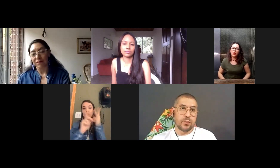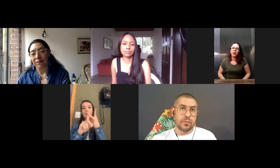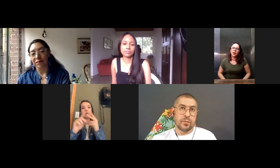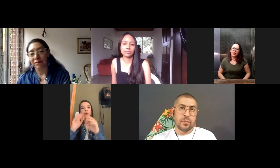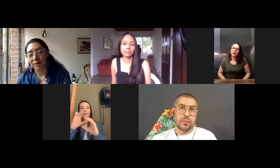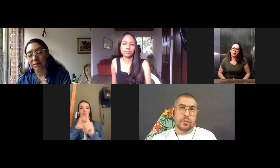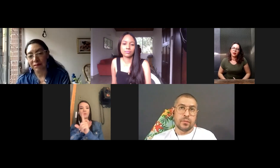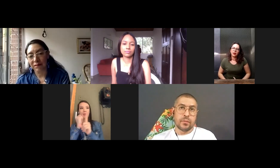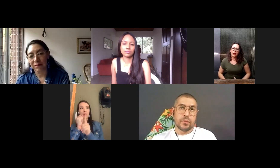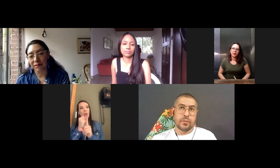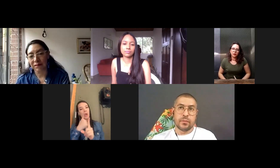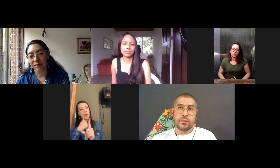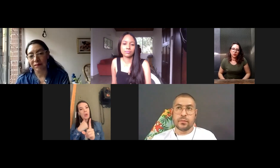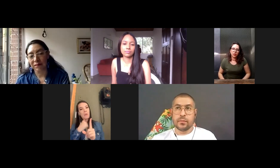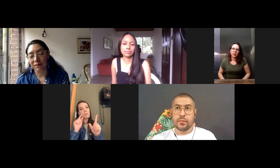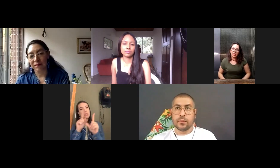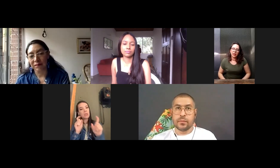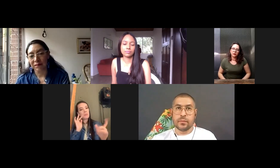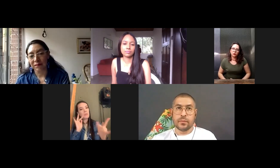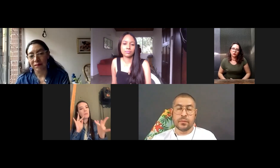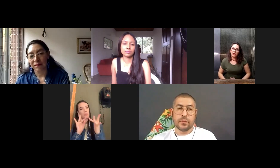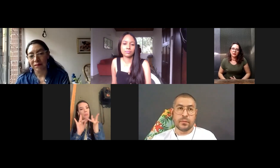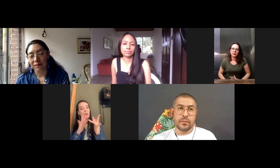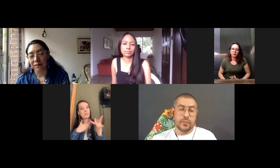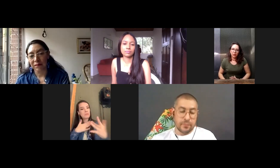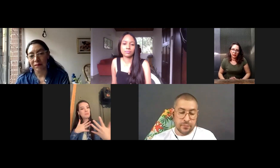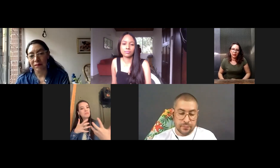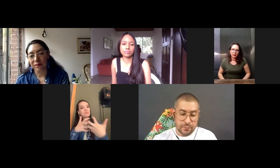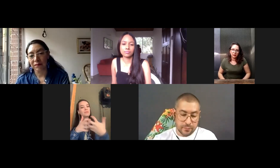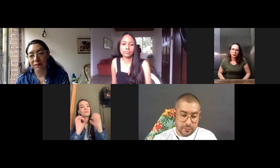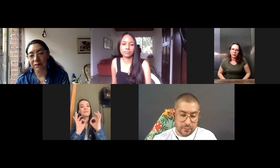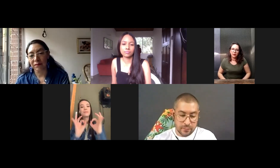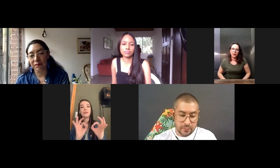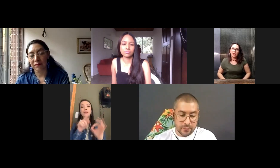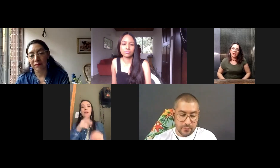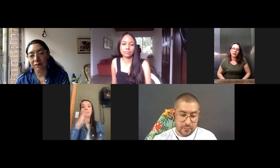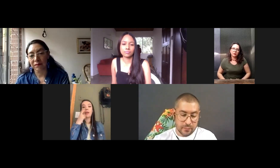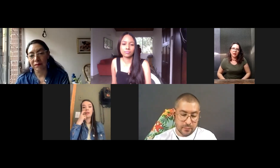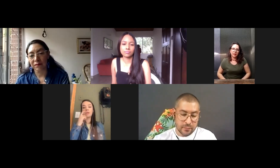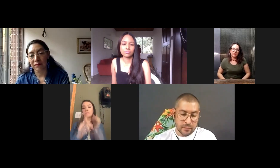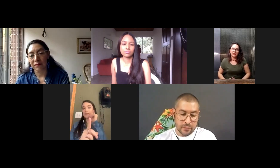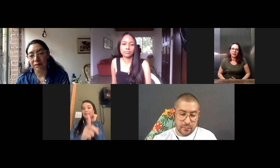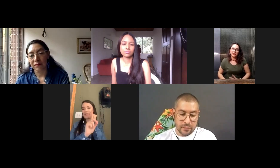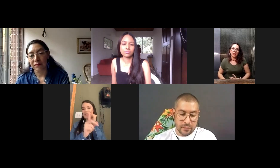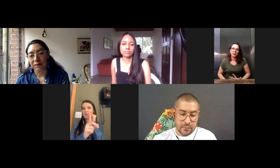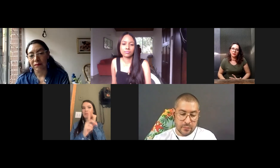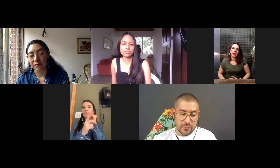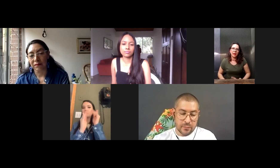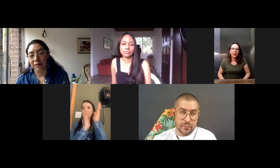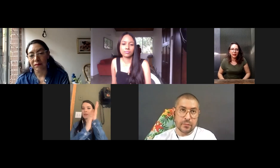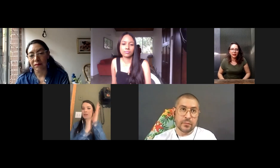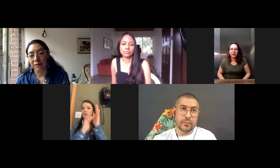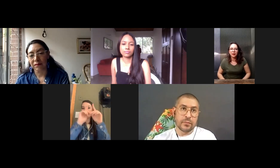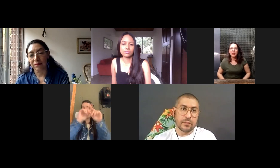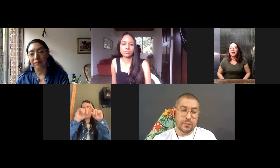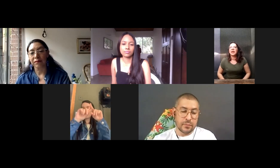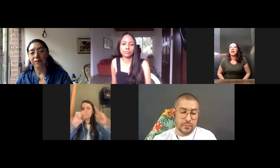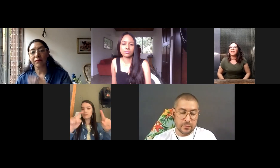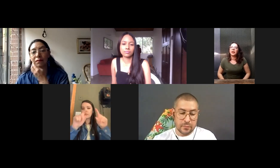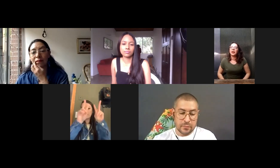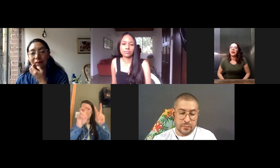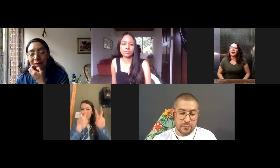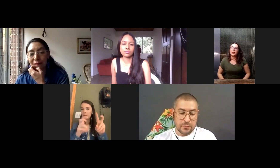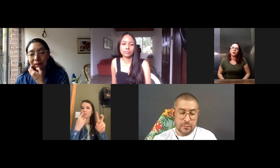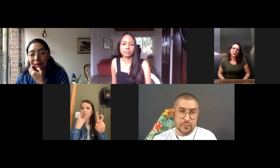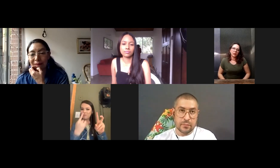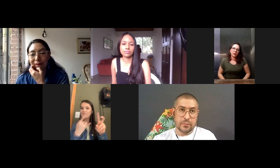ejemplo, Anderson estudia ciencias políticas en UPB y eran materias y temas que a mí me encantan